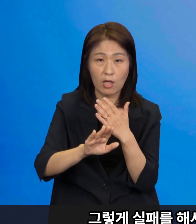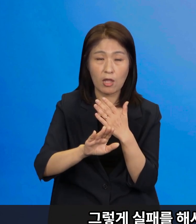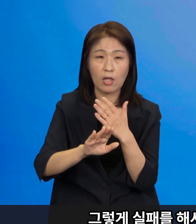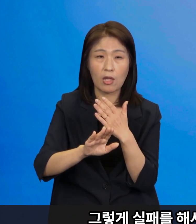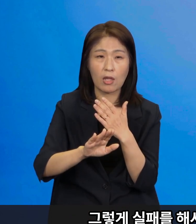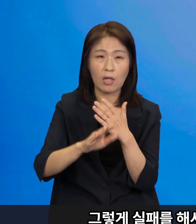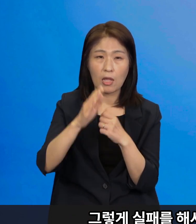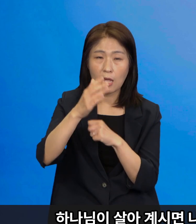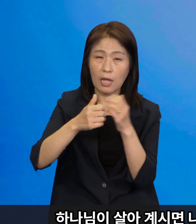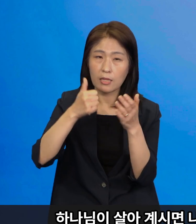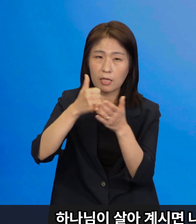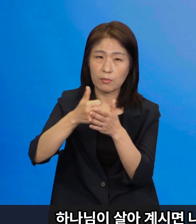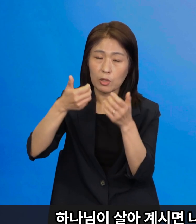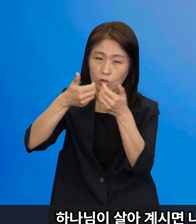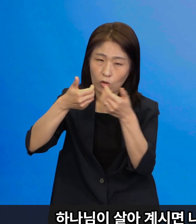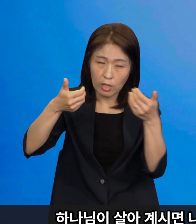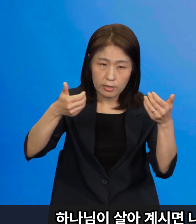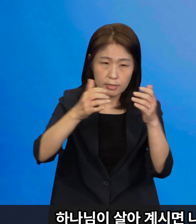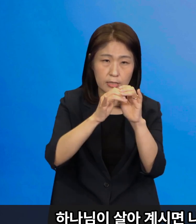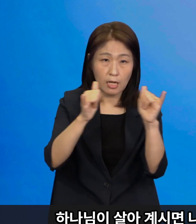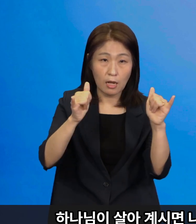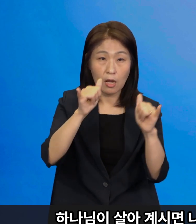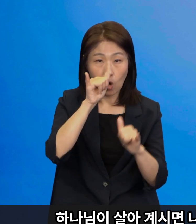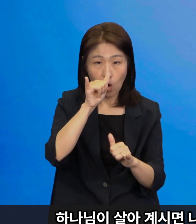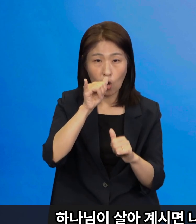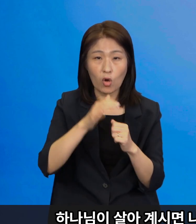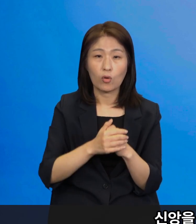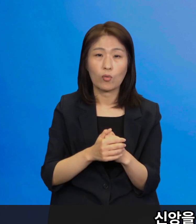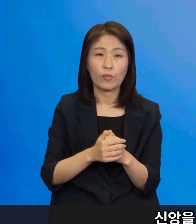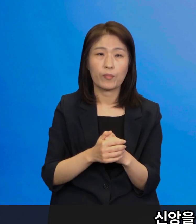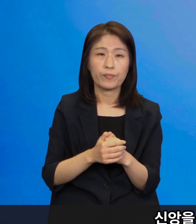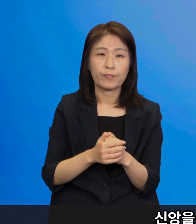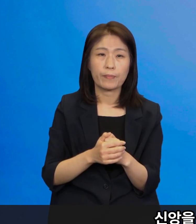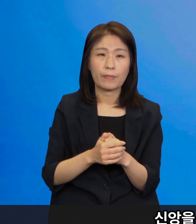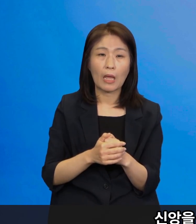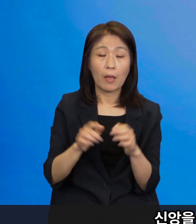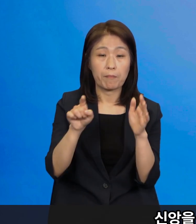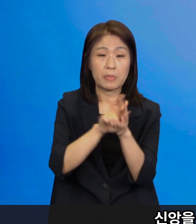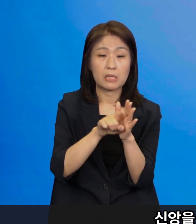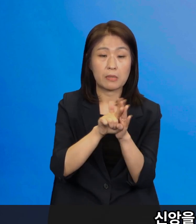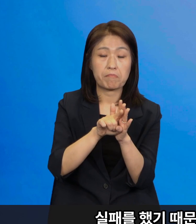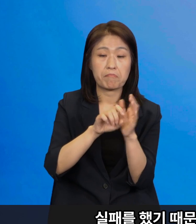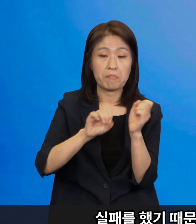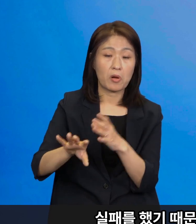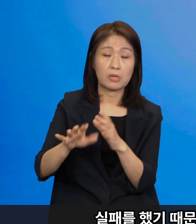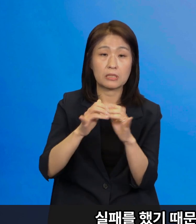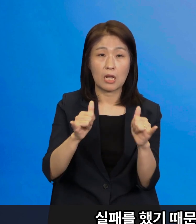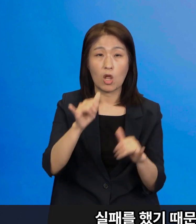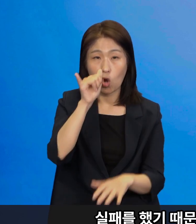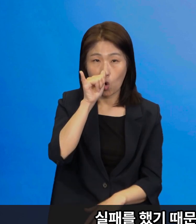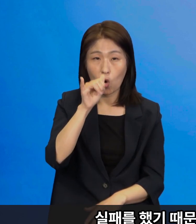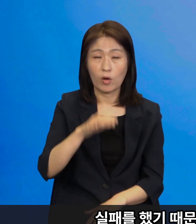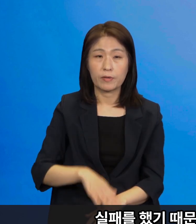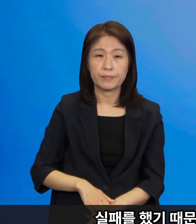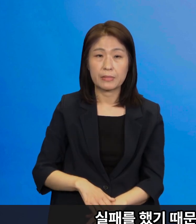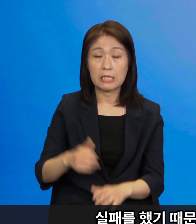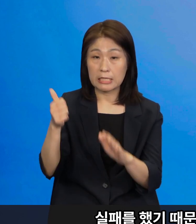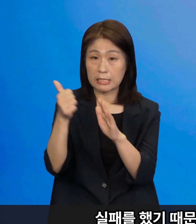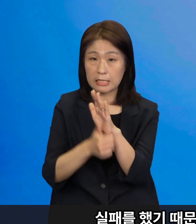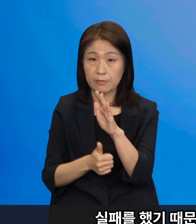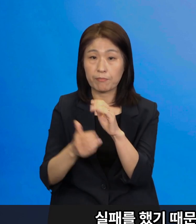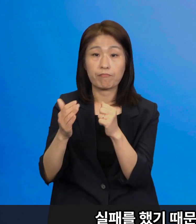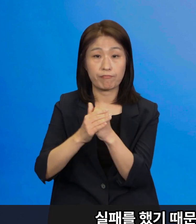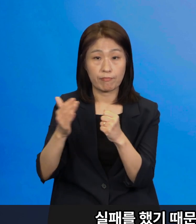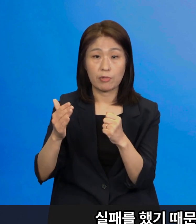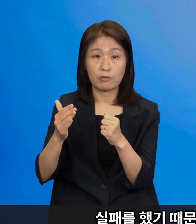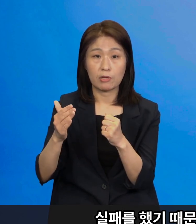있어요. 하나님이 살아계시면 나를 실패할 수 있겠냐라고 해서 신앙을 버리는 사람이 있고, 실패를 했기 때문에